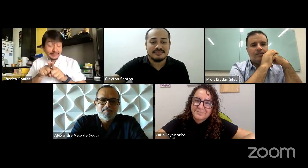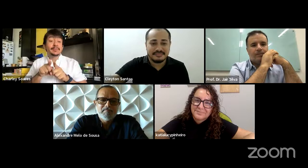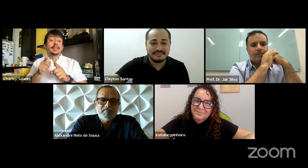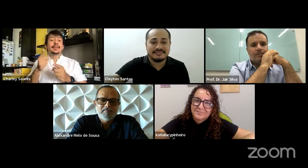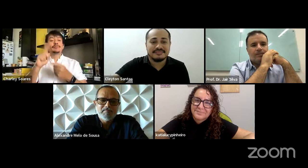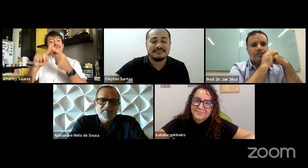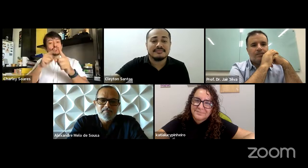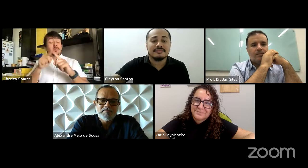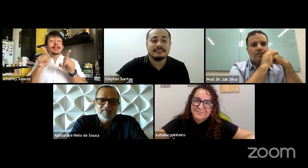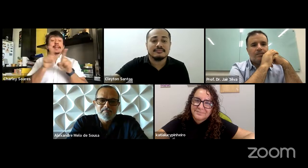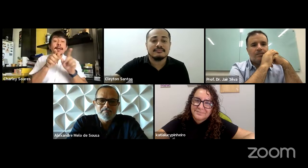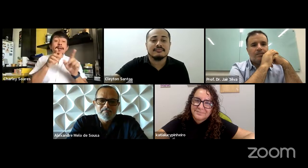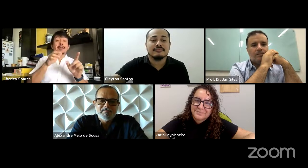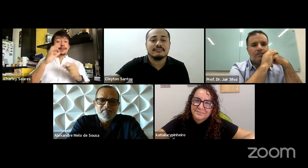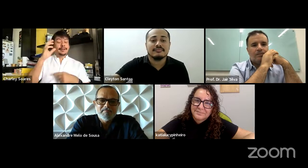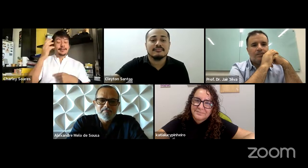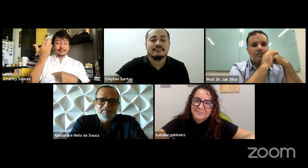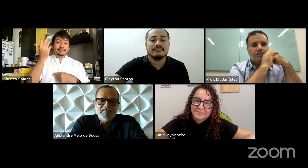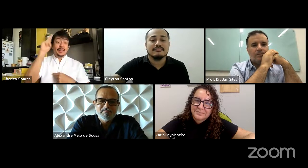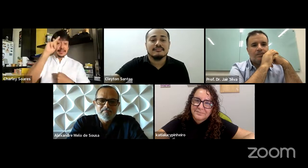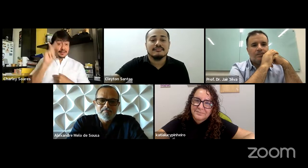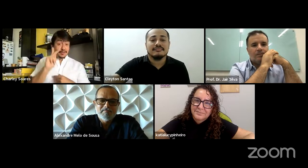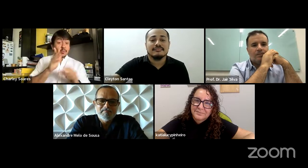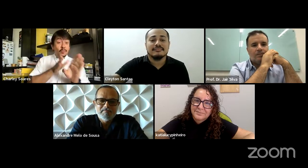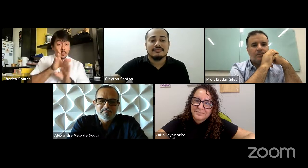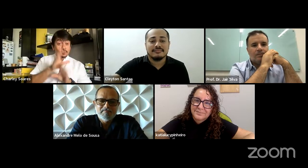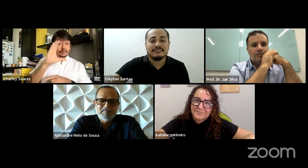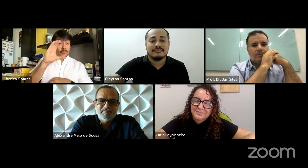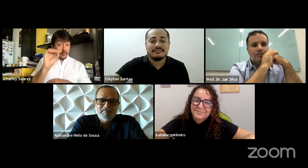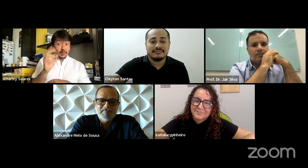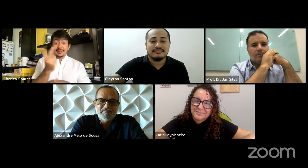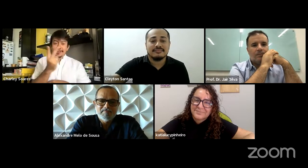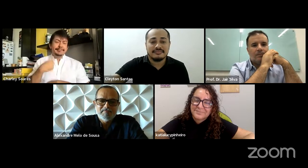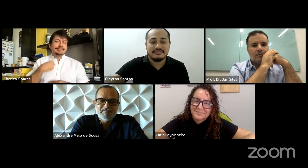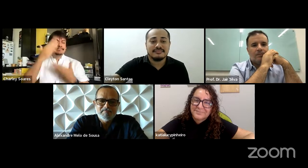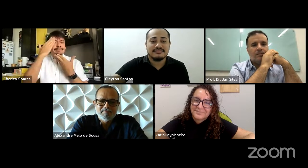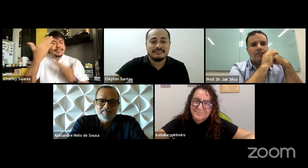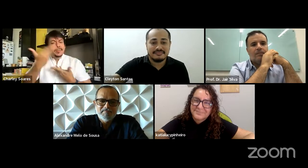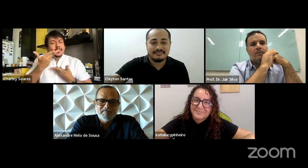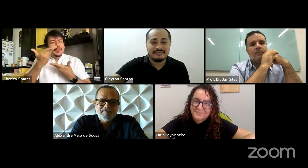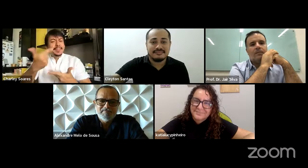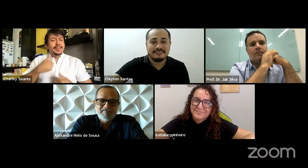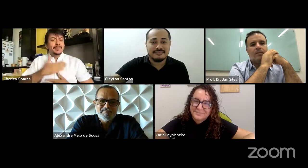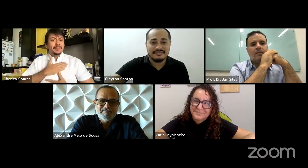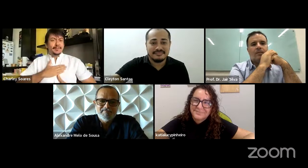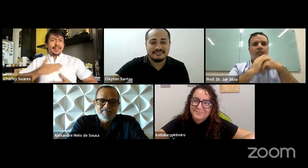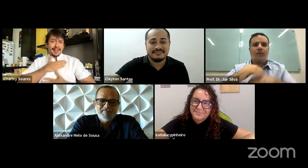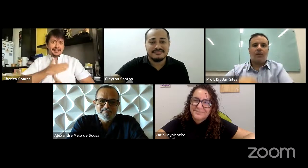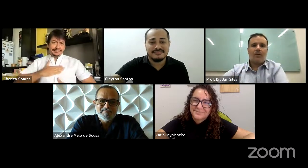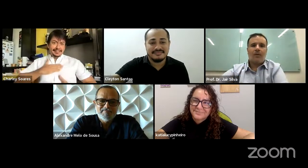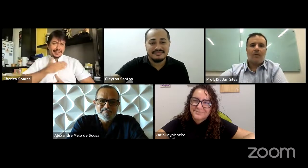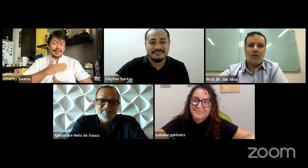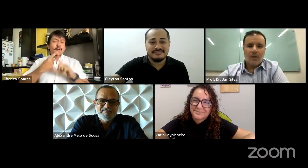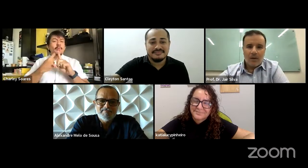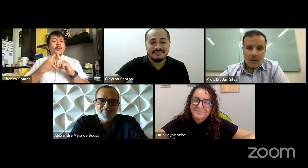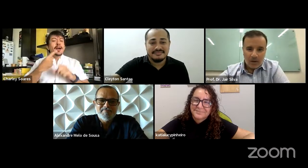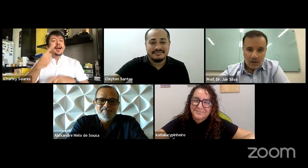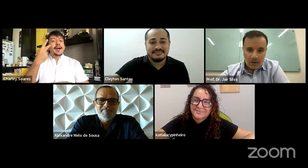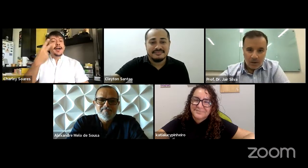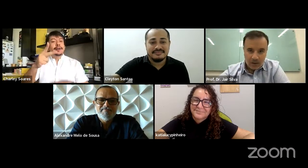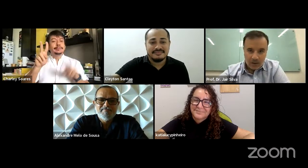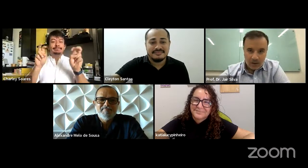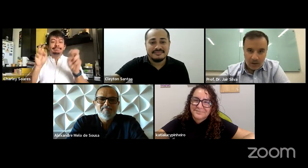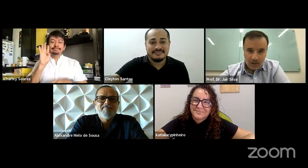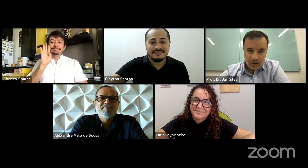Jair e o Cleito por terem me convidado para ser o professor examinador. E também agradecer à orientadora, a professora doutora